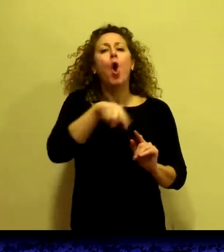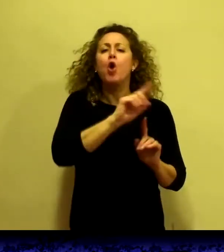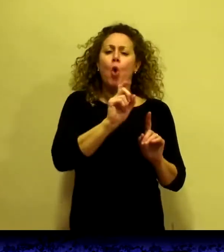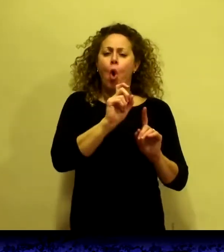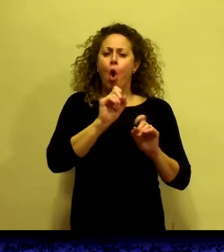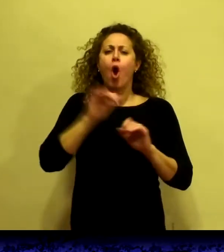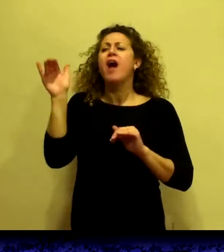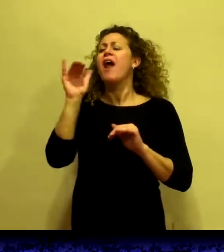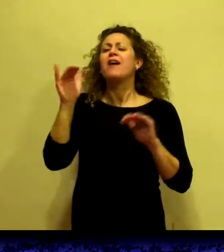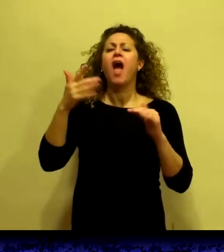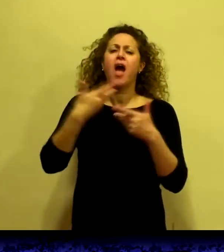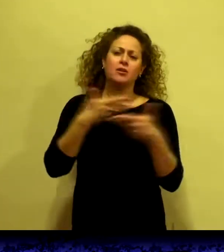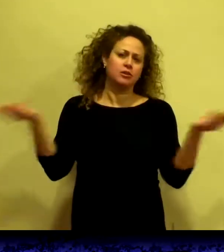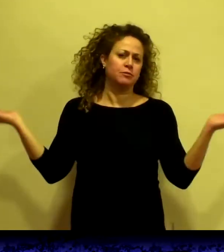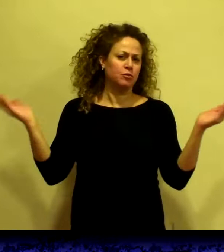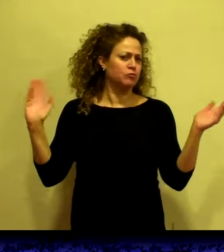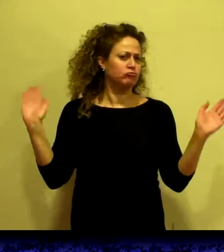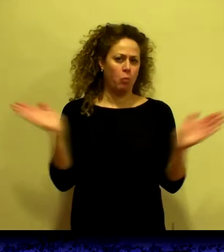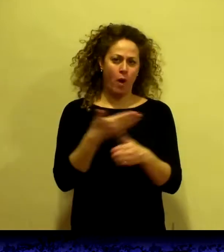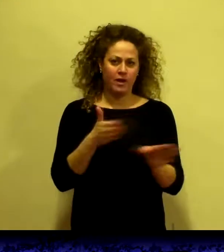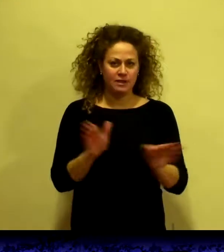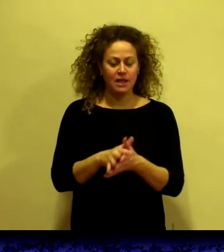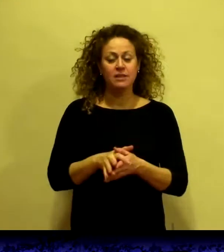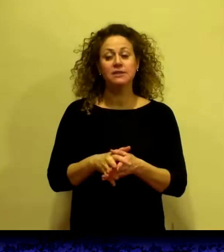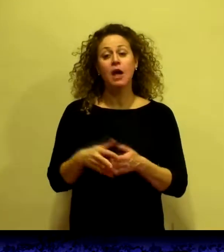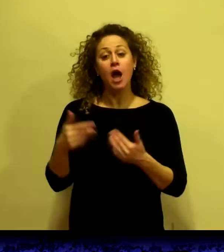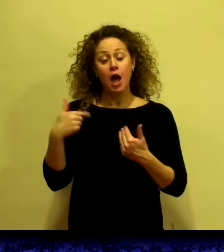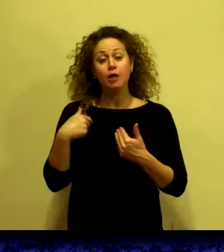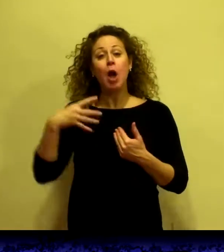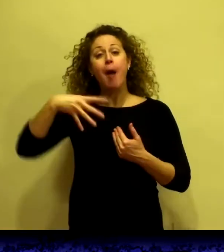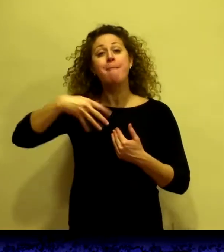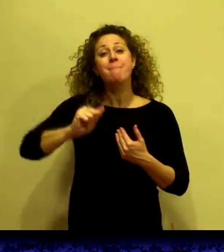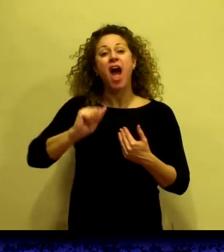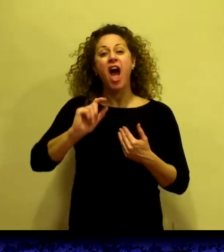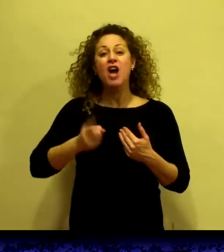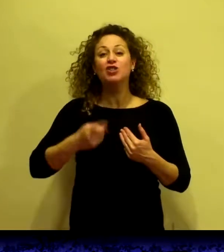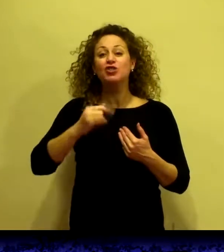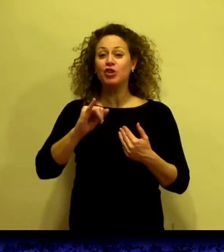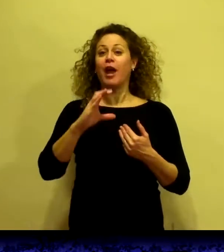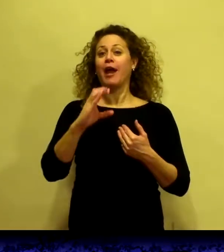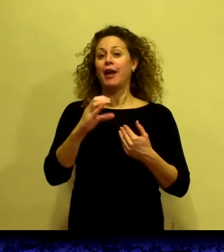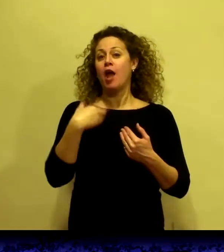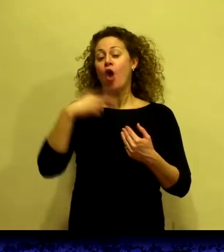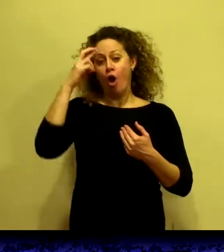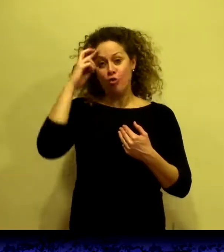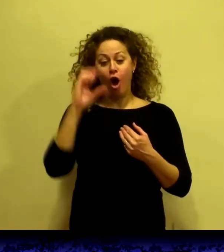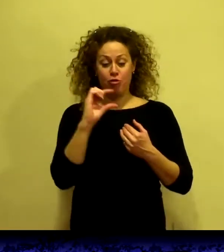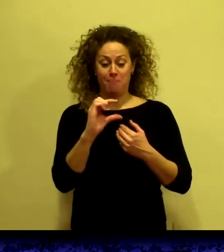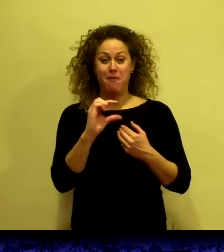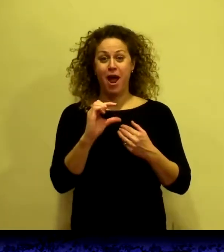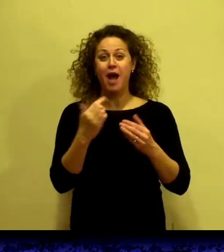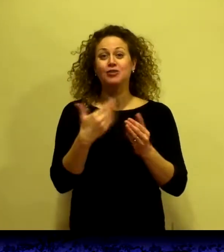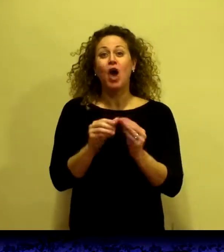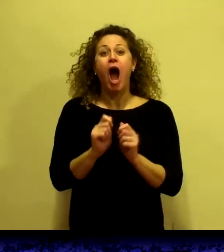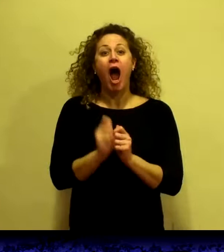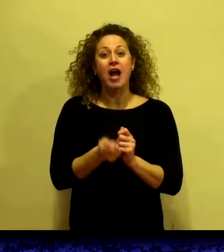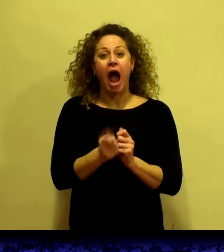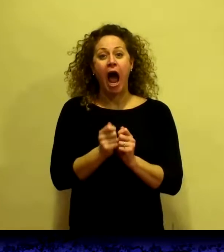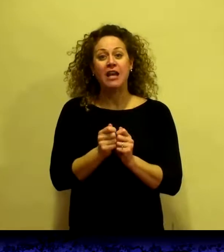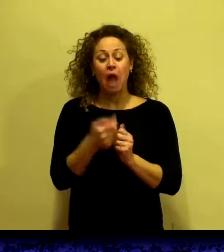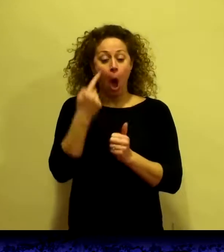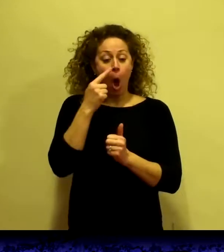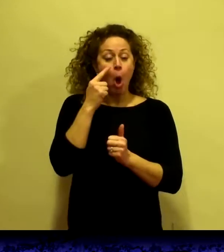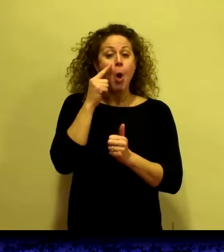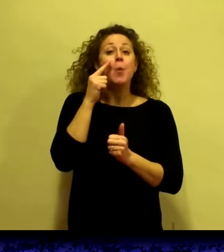avuto un mazzo di Magic, ma ricordo ancora, blu e giallo, non sapevo come utilizzarlo, ci giocavo così, proprio come